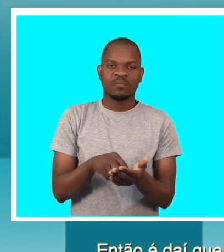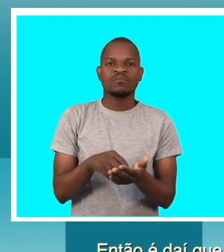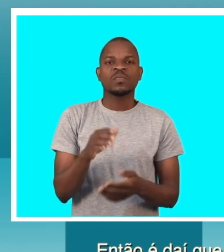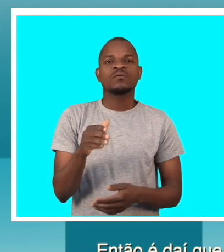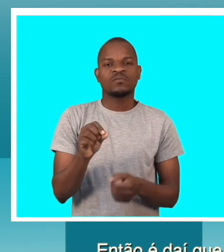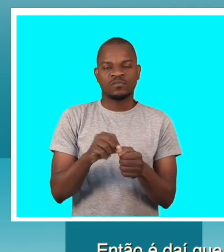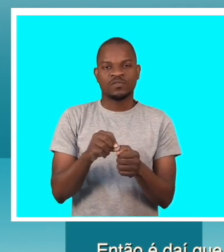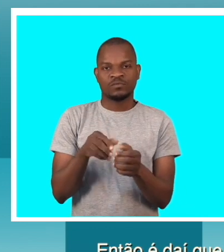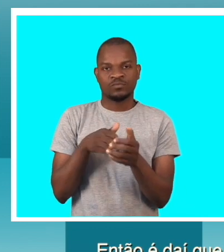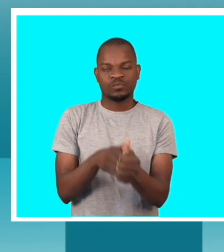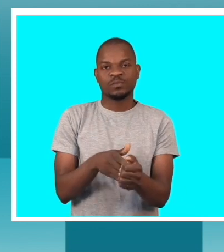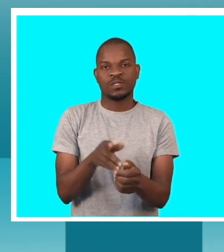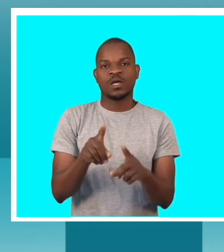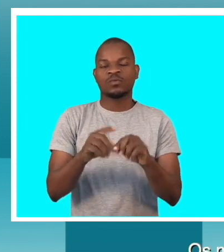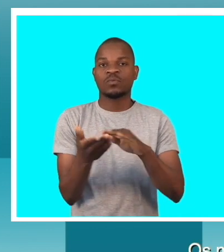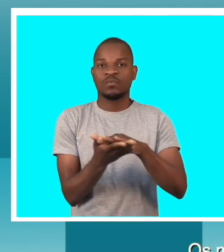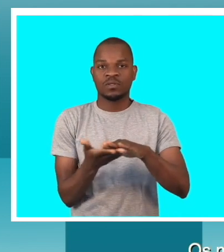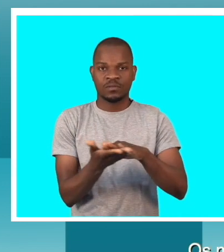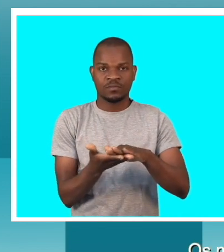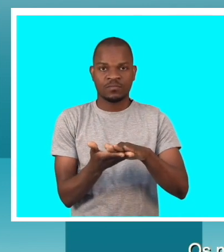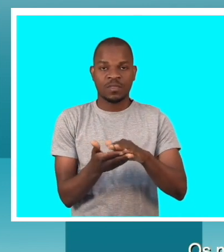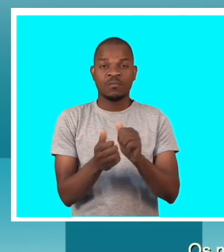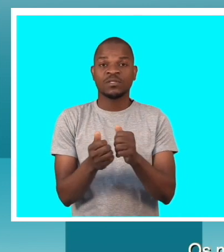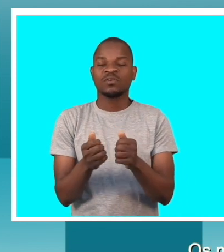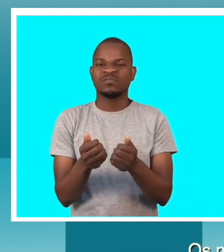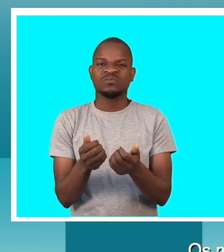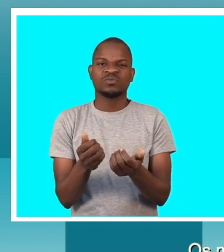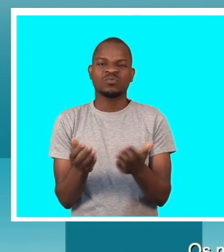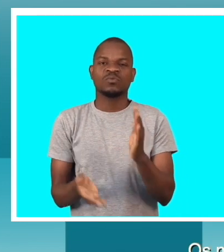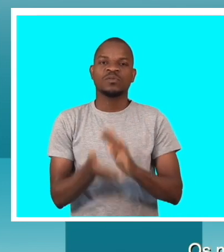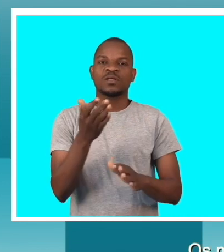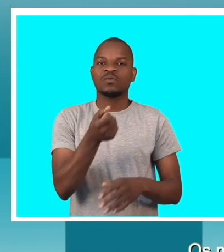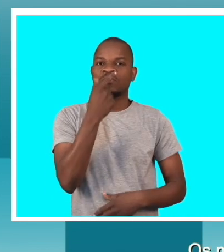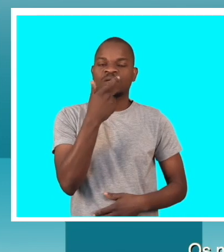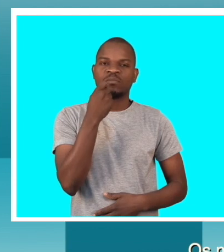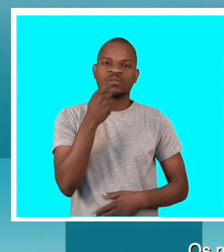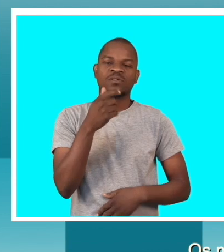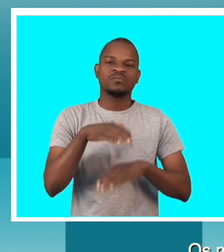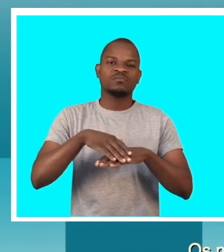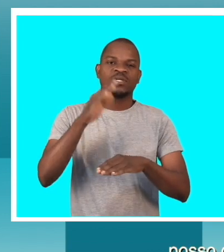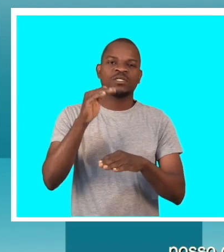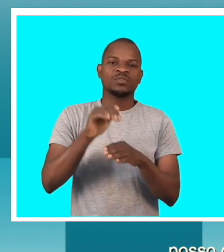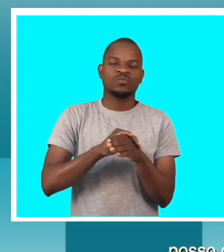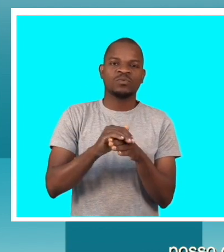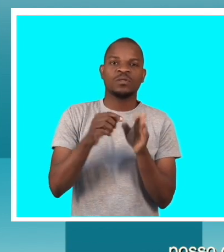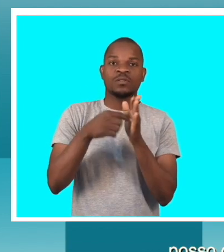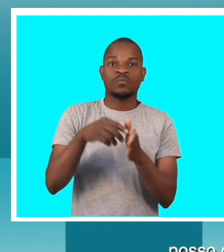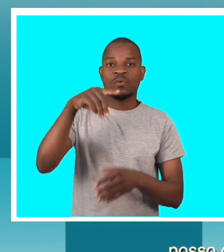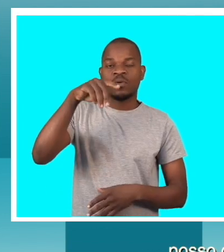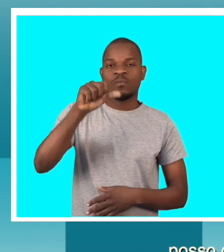onde se vai aplicar este piloto. Os medicamentos que vão servir de piloto são os medicamentos que são mais facilmente usados. Posso dizer paracetamol,